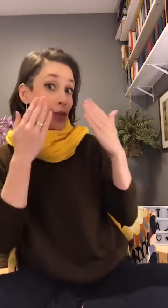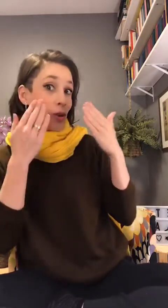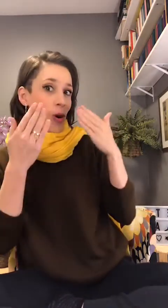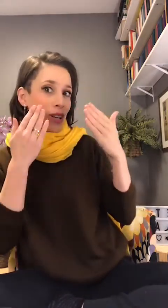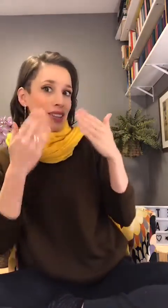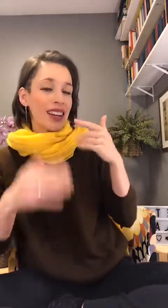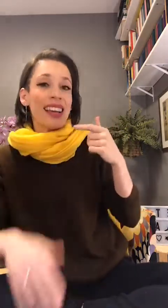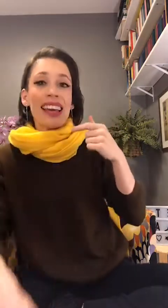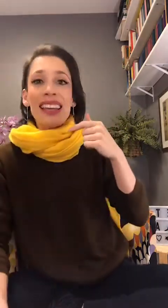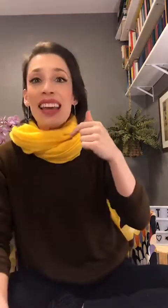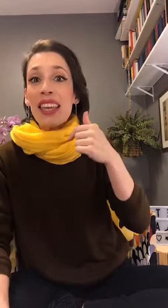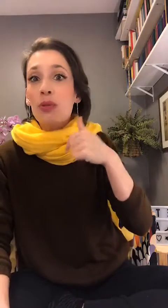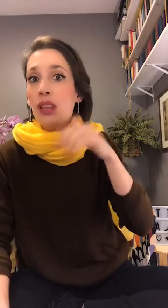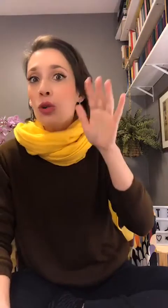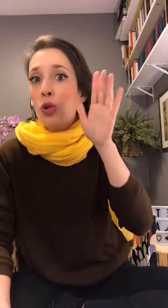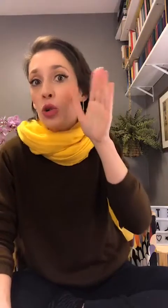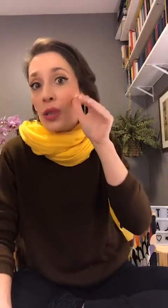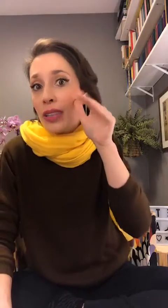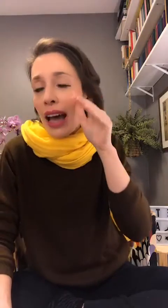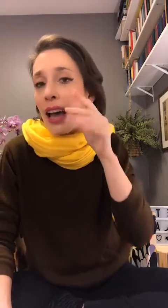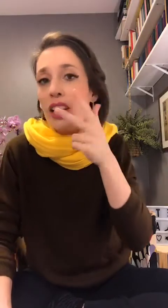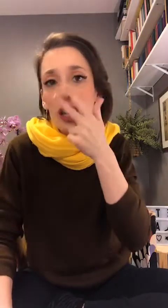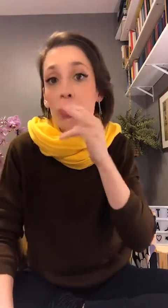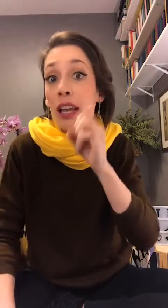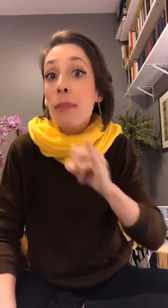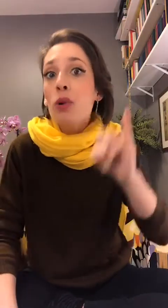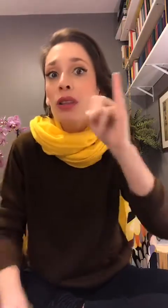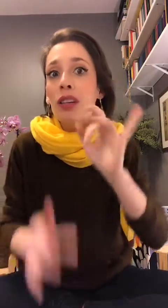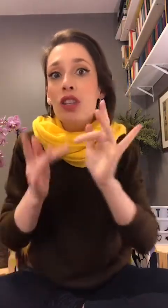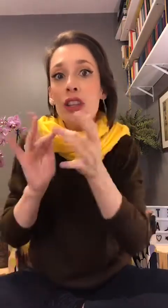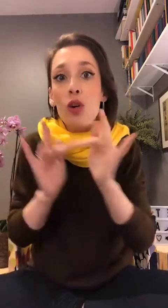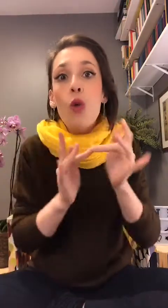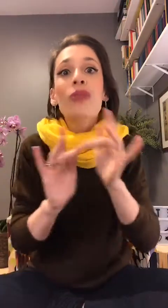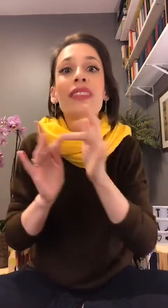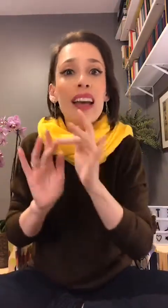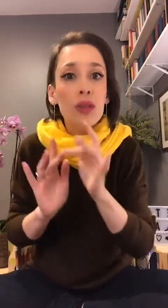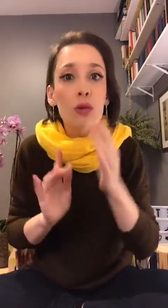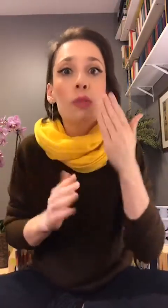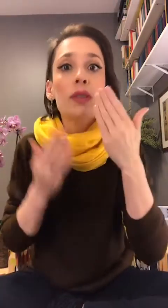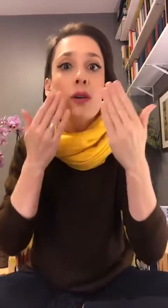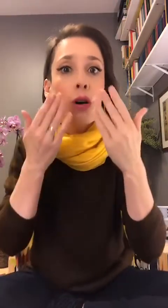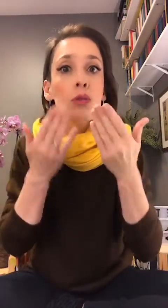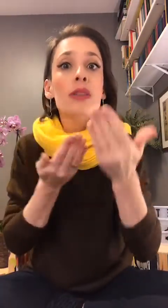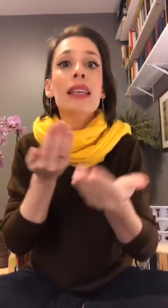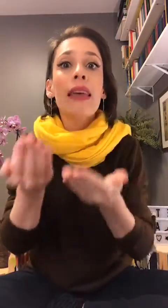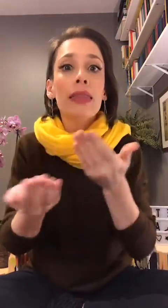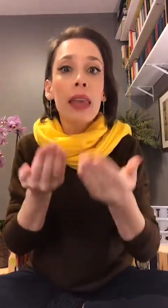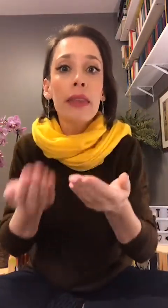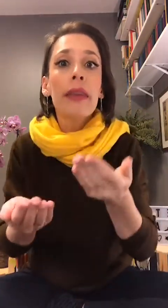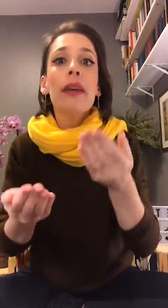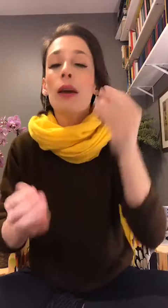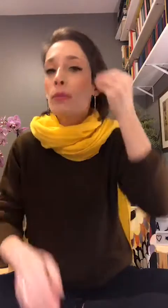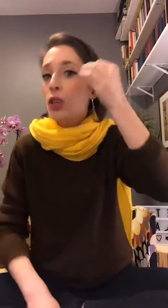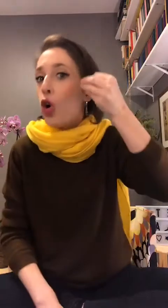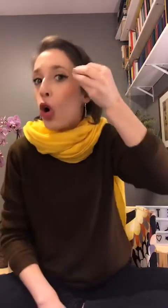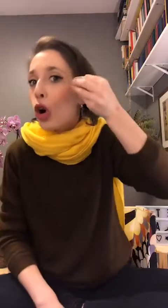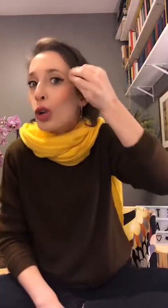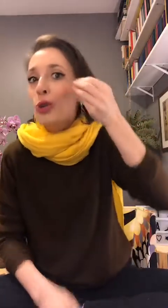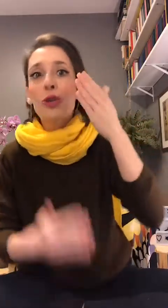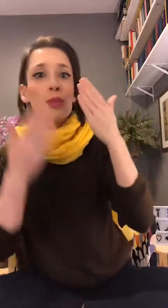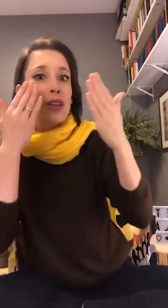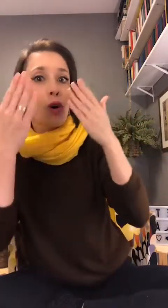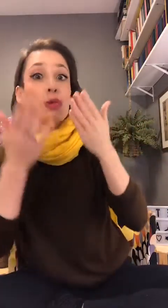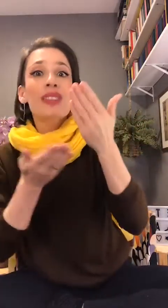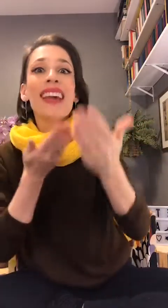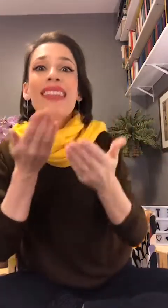eu sou psicóloga e aí eu tenho curiosidade, acho que é importante ter contato com psicólogos que atendem,